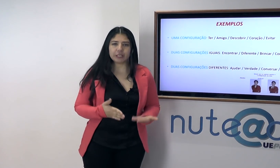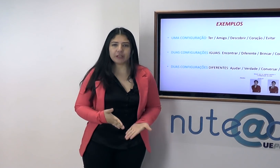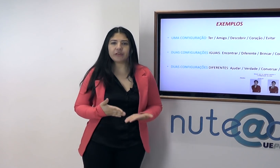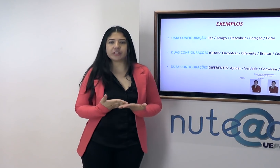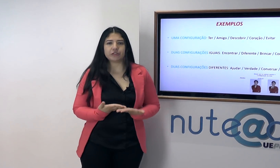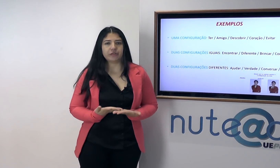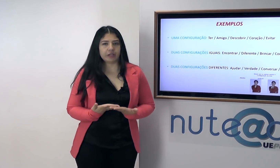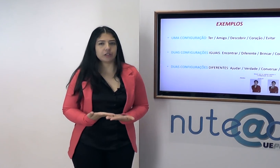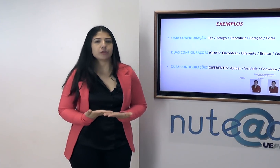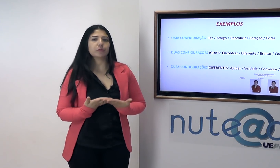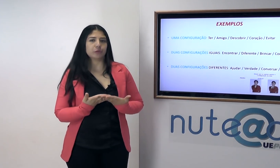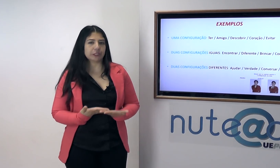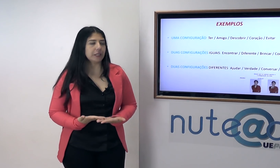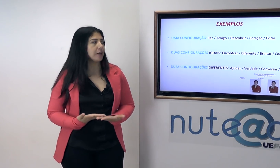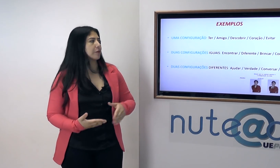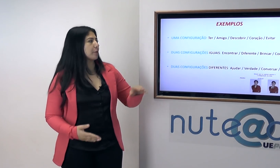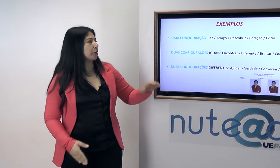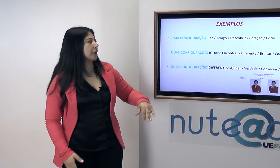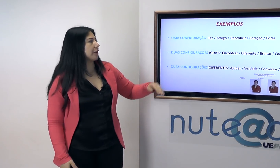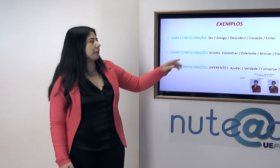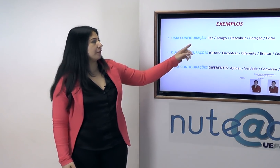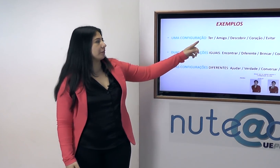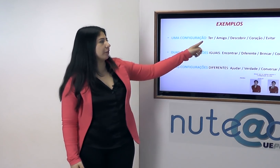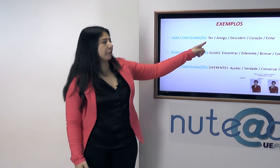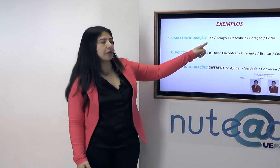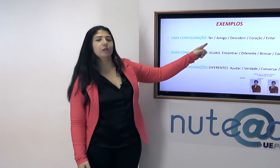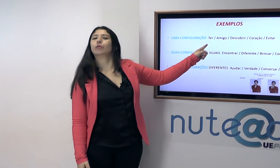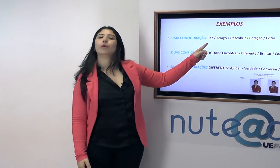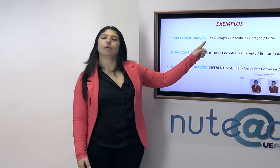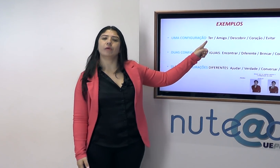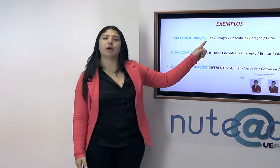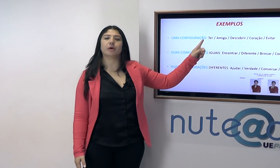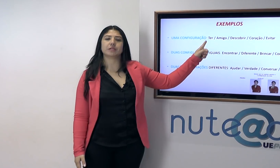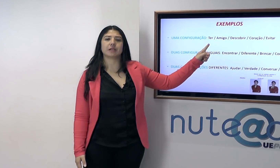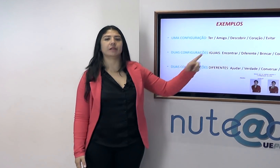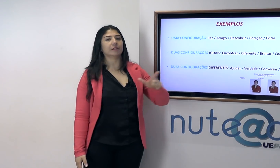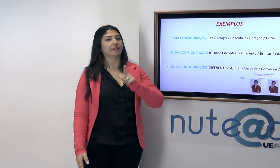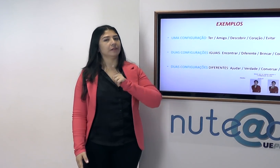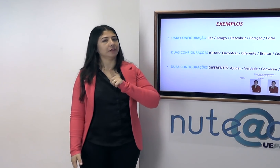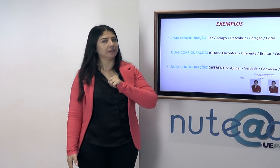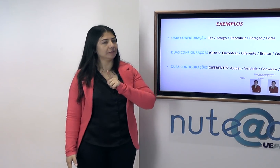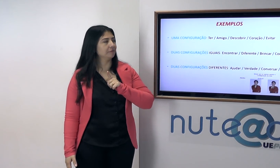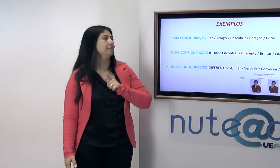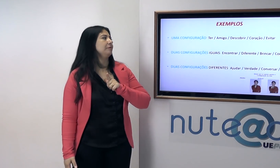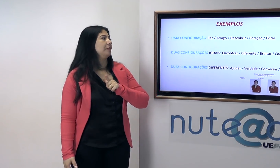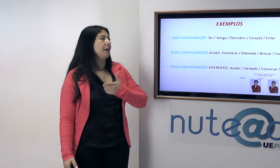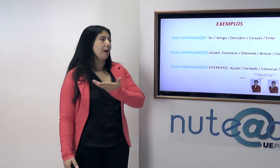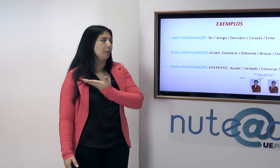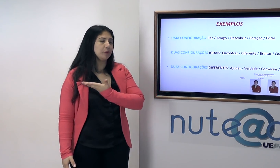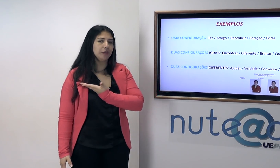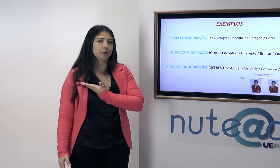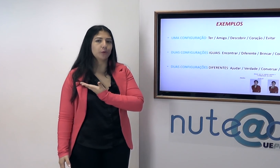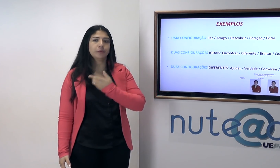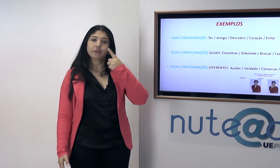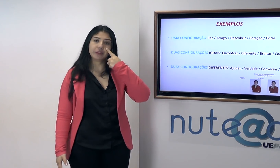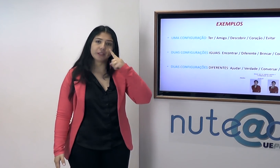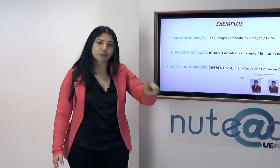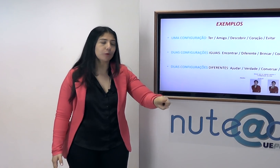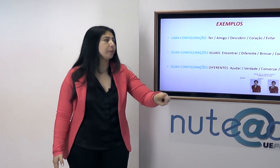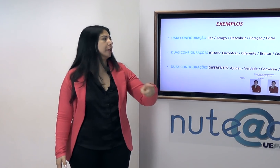poderia fazer diferente? Poderia. Você poderia ter feito com a mão esquerda. Ter, amigo,